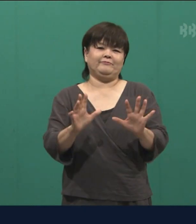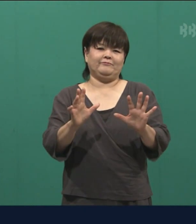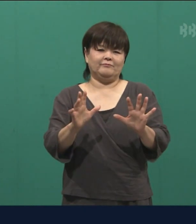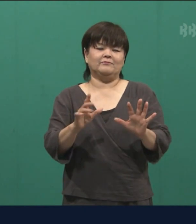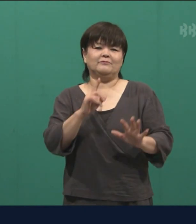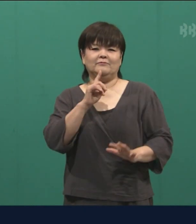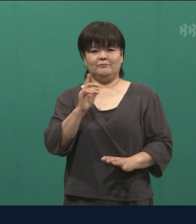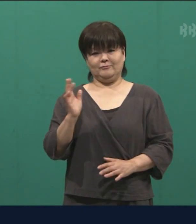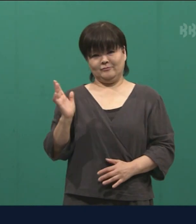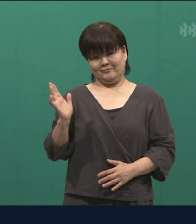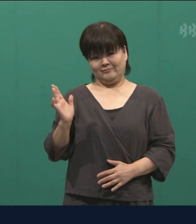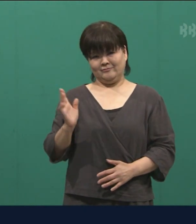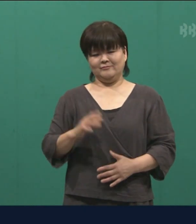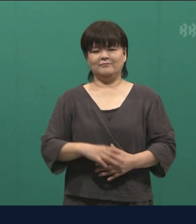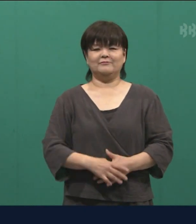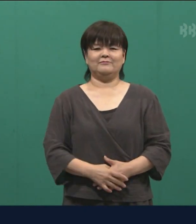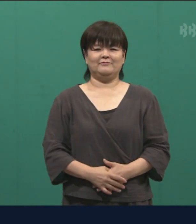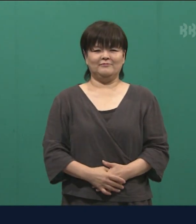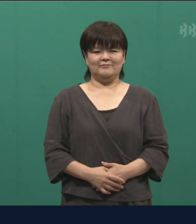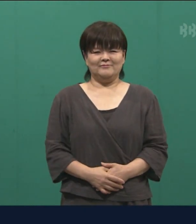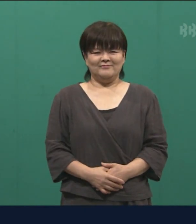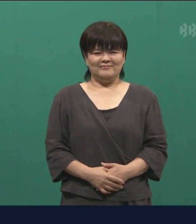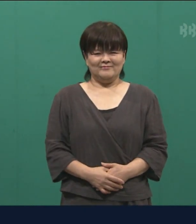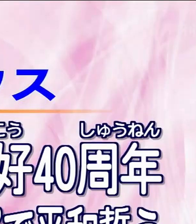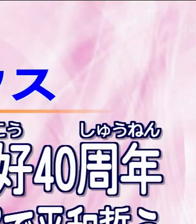たということです。